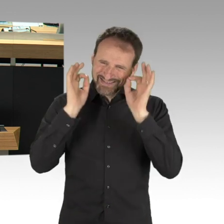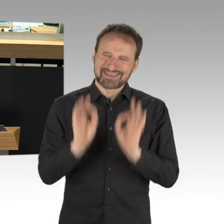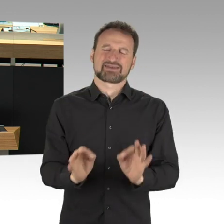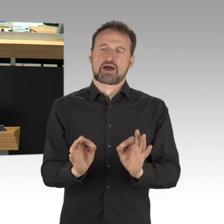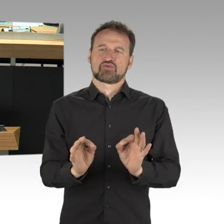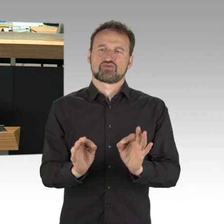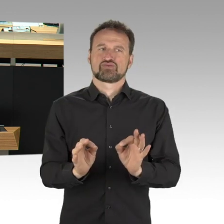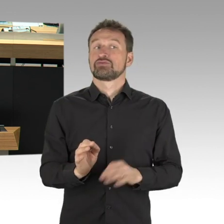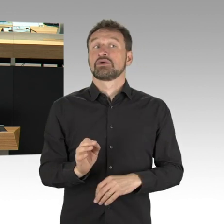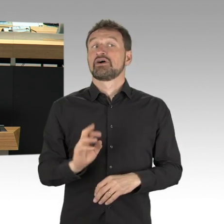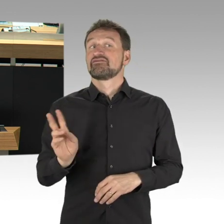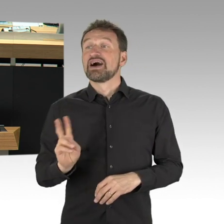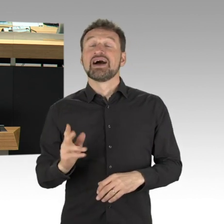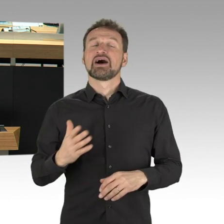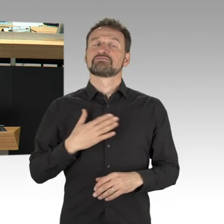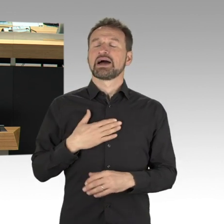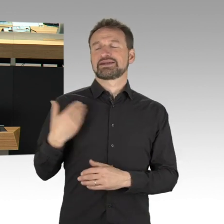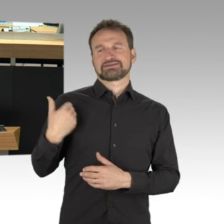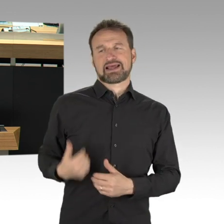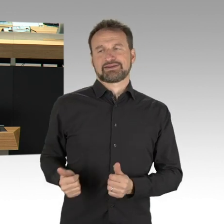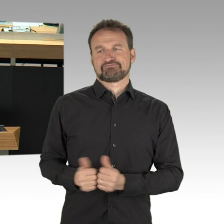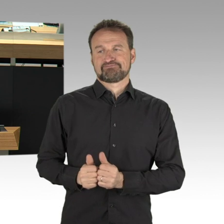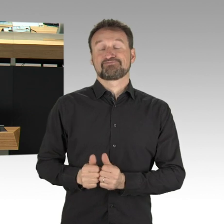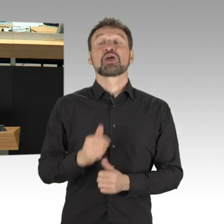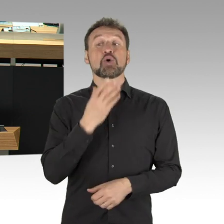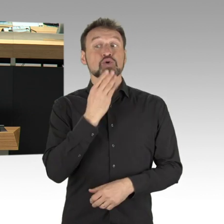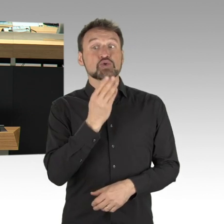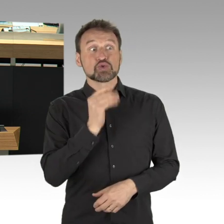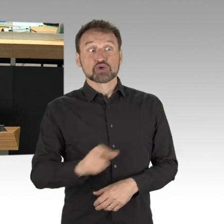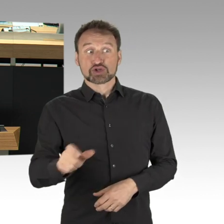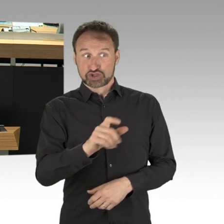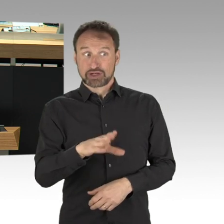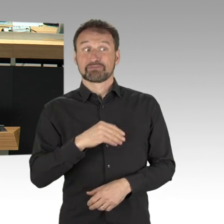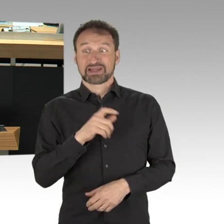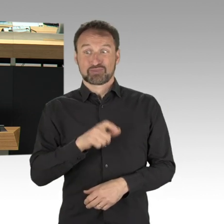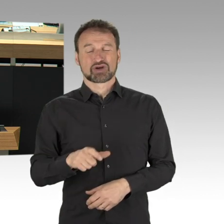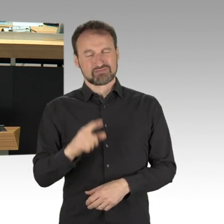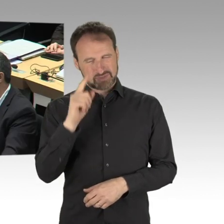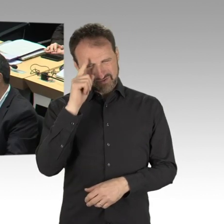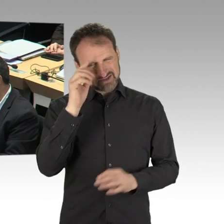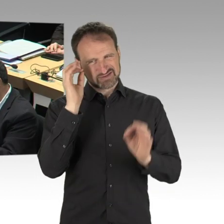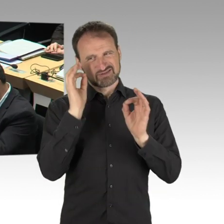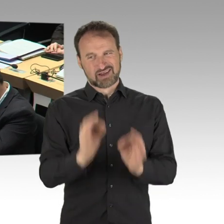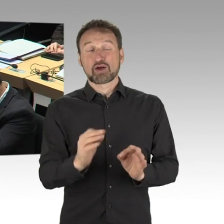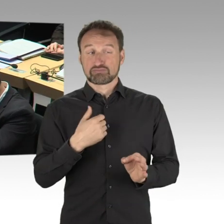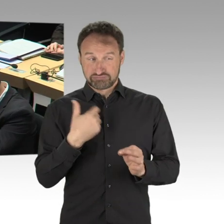sich auf ihre Seite stellt. Ich habe mit einigen gesprochen. Und es sind eben nicht Sie,